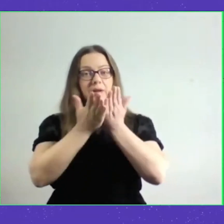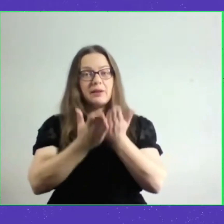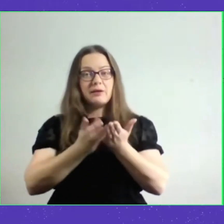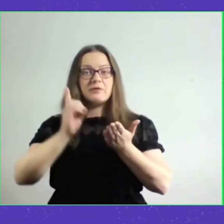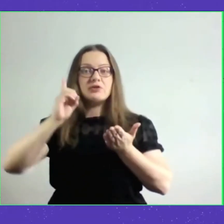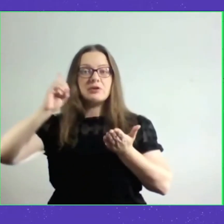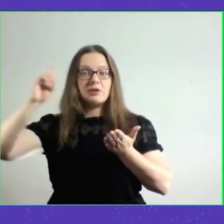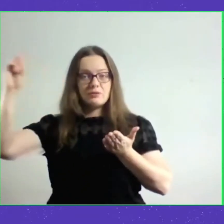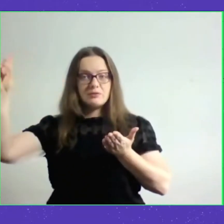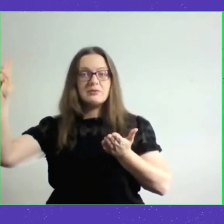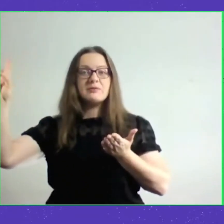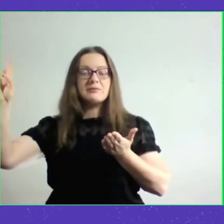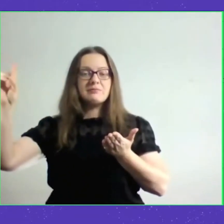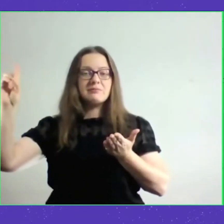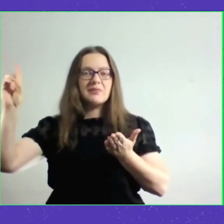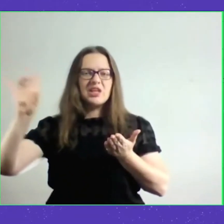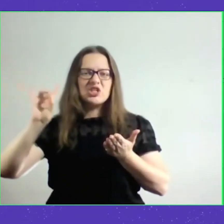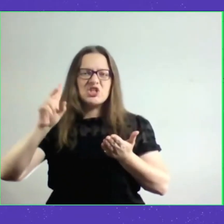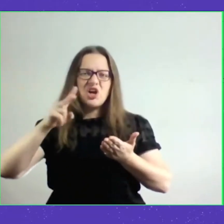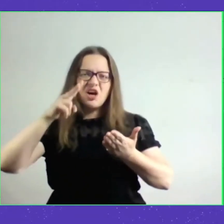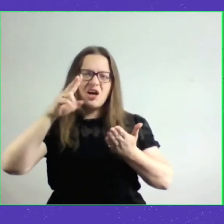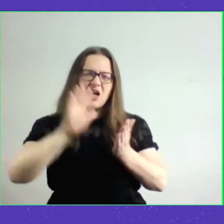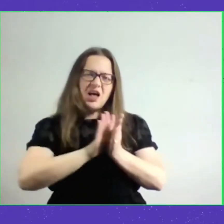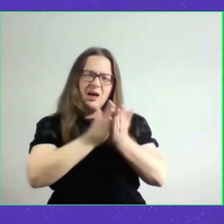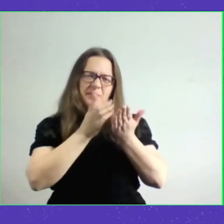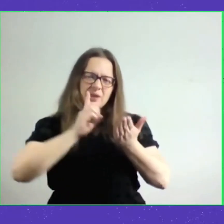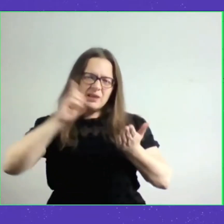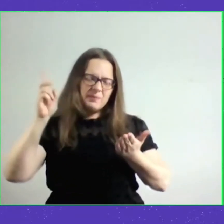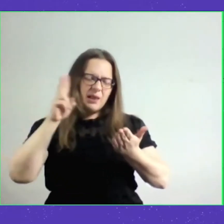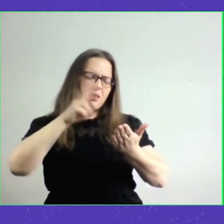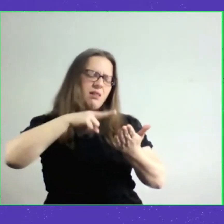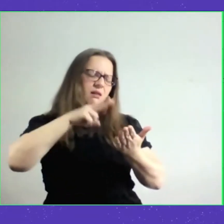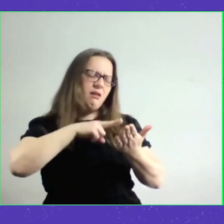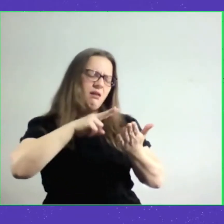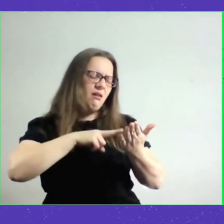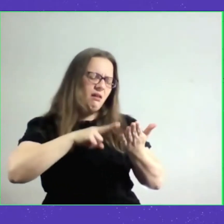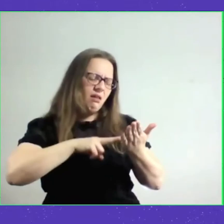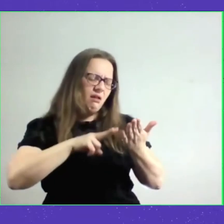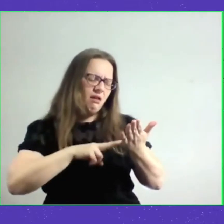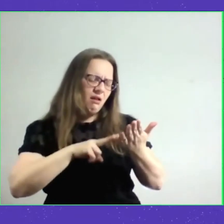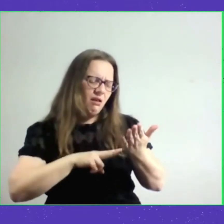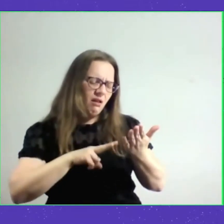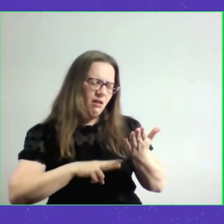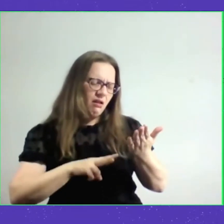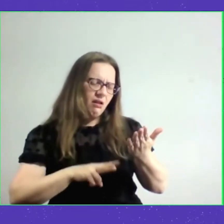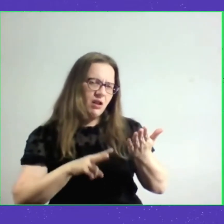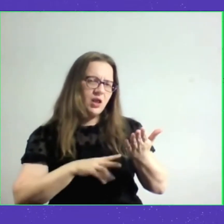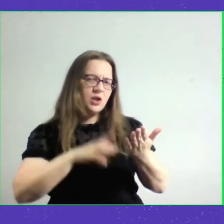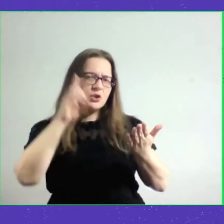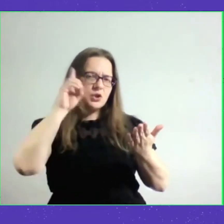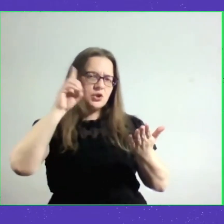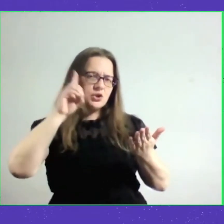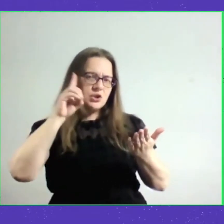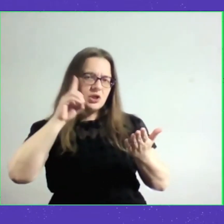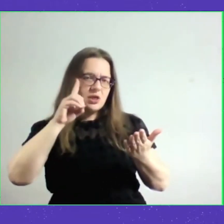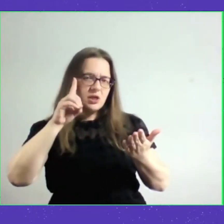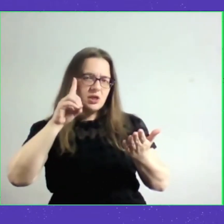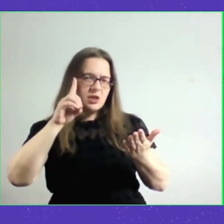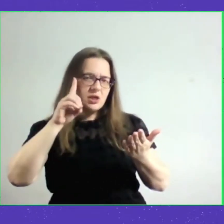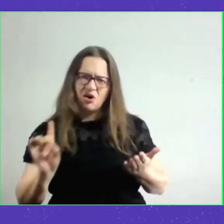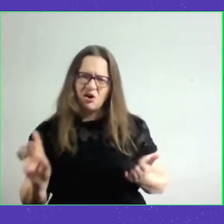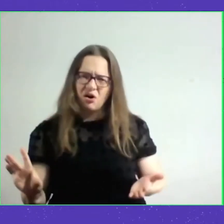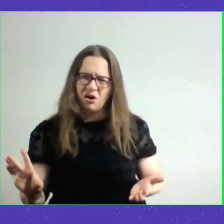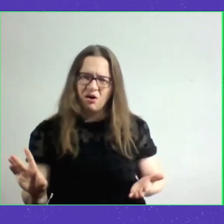só ler a Bíblia, ficar lendo 2, 3 capítulos por dia. não é só isso.